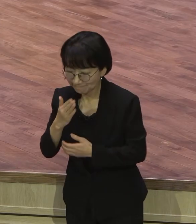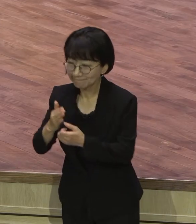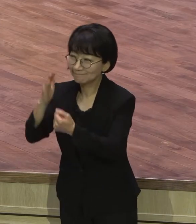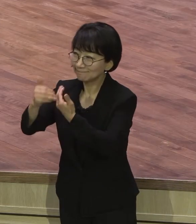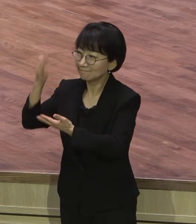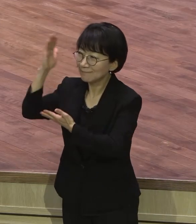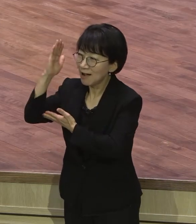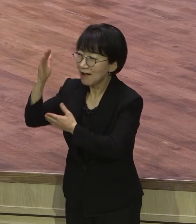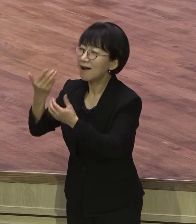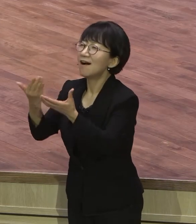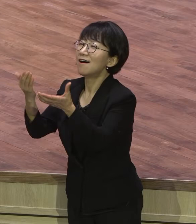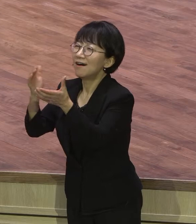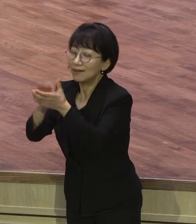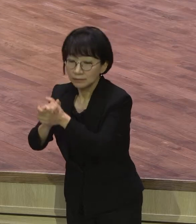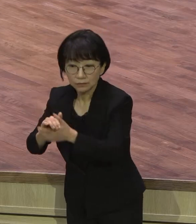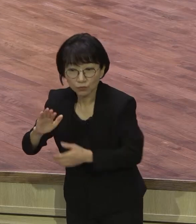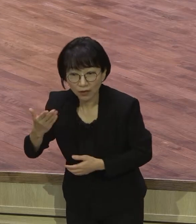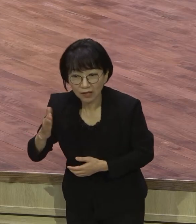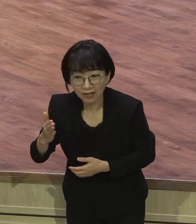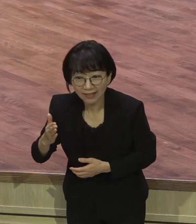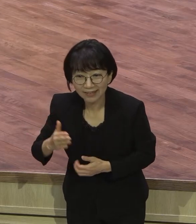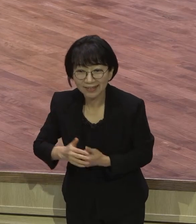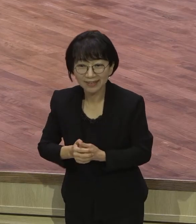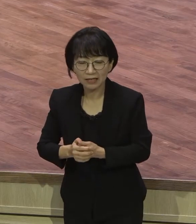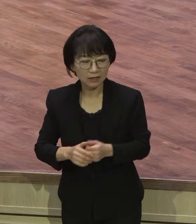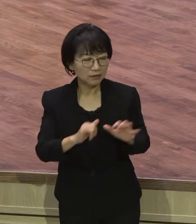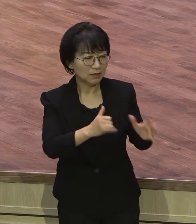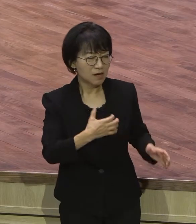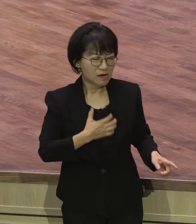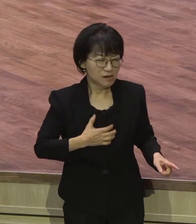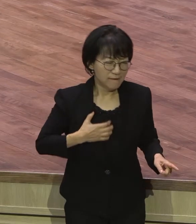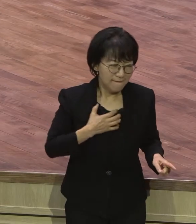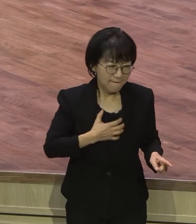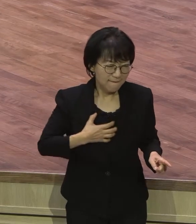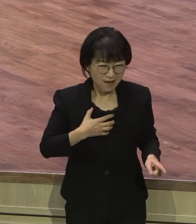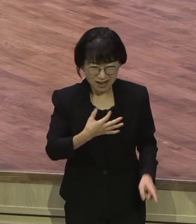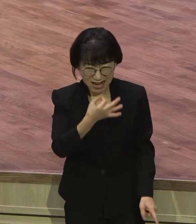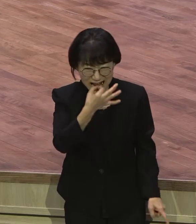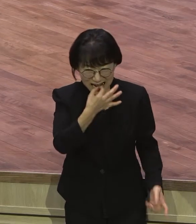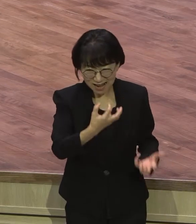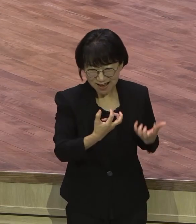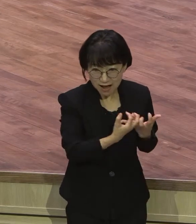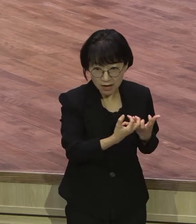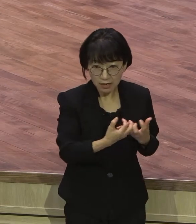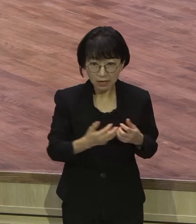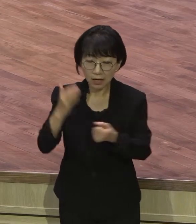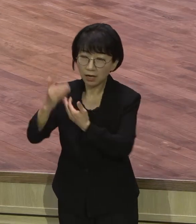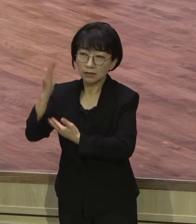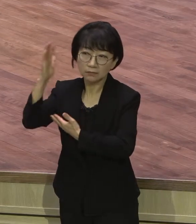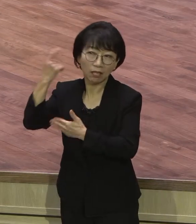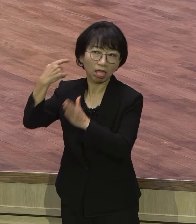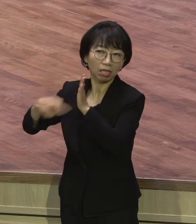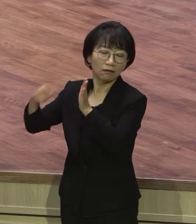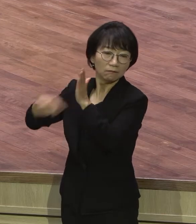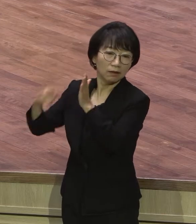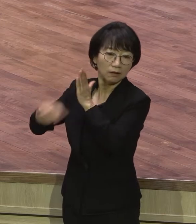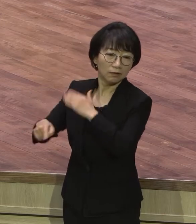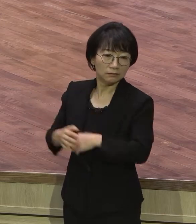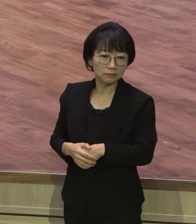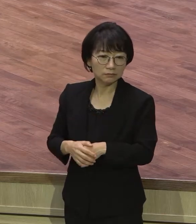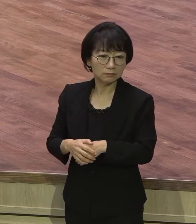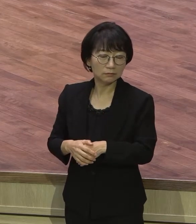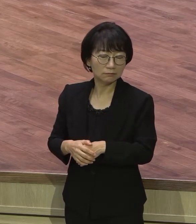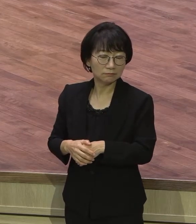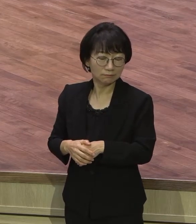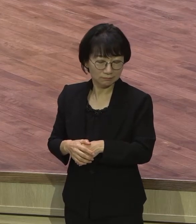음성 들어요. 아멘. 세상 걱정, 근심, 욕심으로 가득 찬 사람은 뭐 들어갈 데가 있어야지. 하나님 말씀 들어갈 데 없어요.